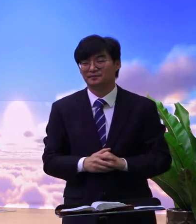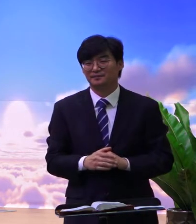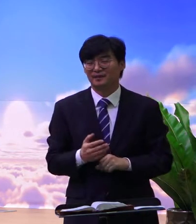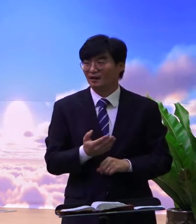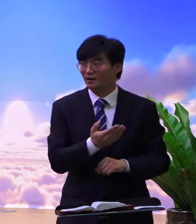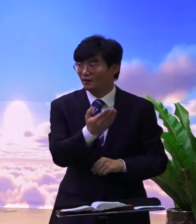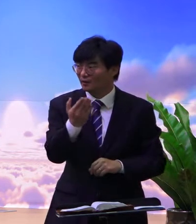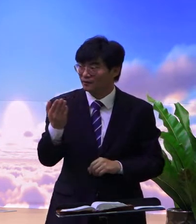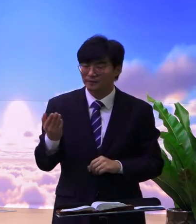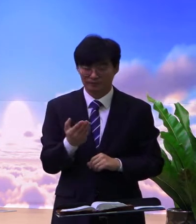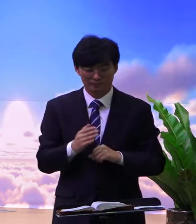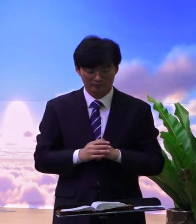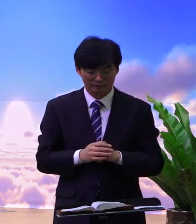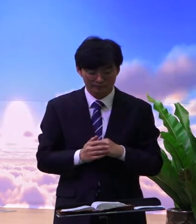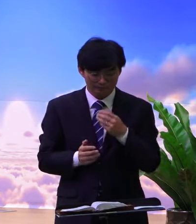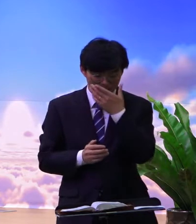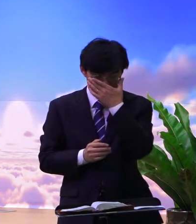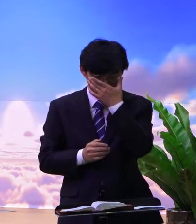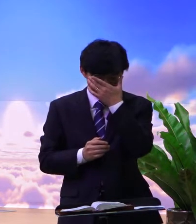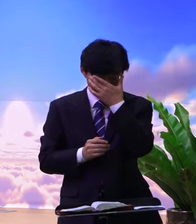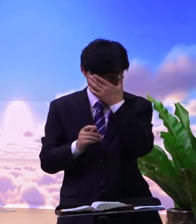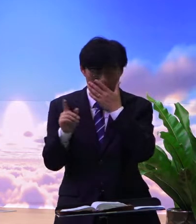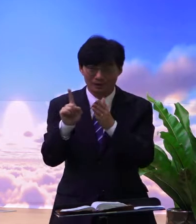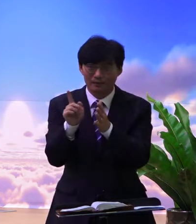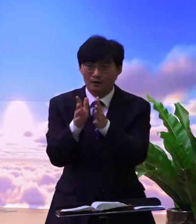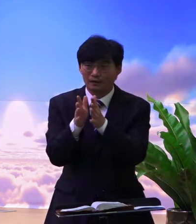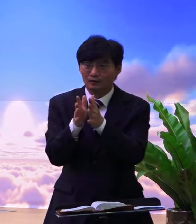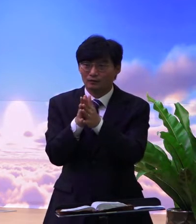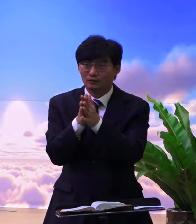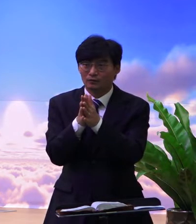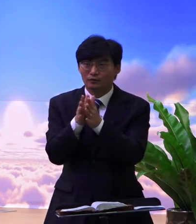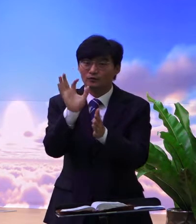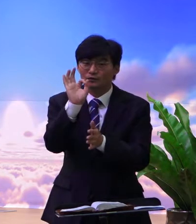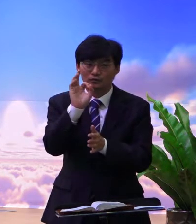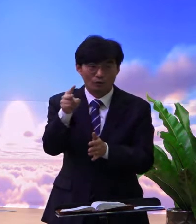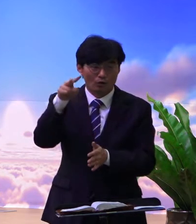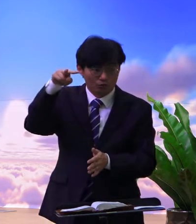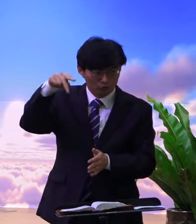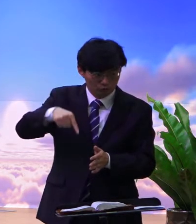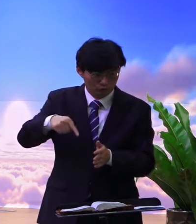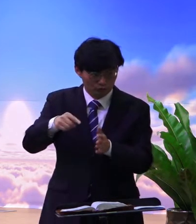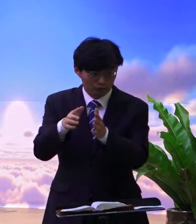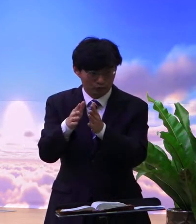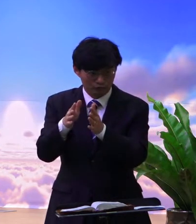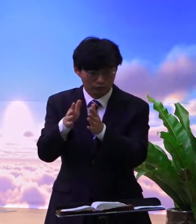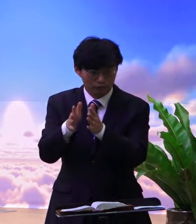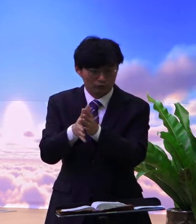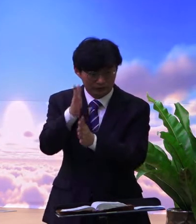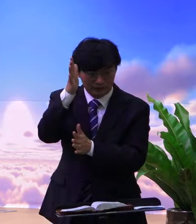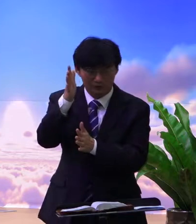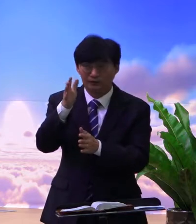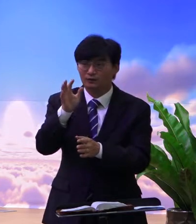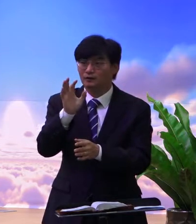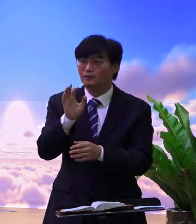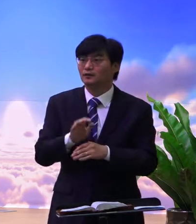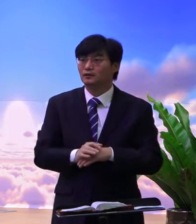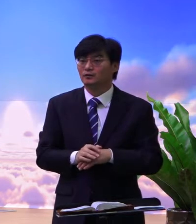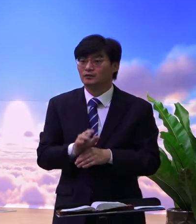여러분 여수라는 도시에 가면 거기 애양원이라는 곳이 있습니다. 한 2번 정도 가본 것 같은데요.